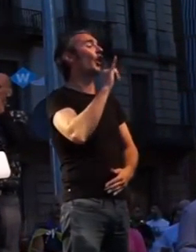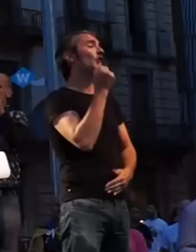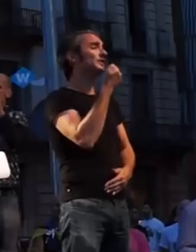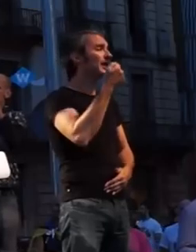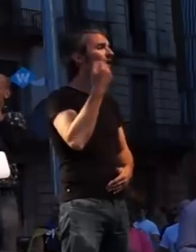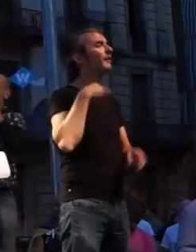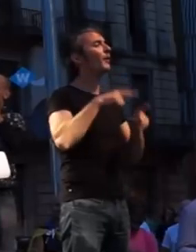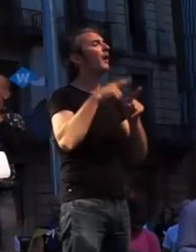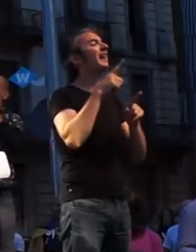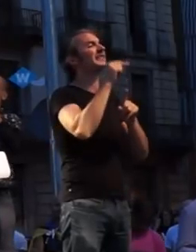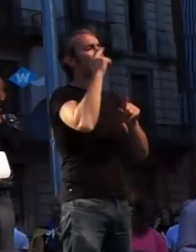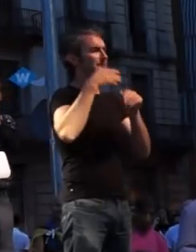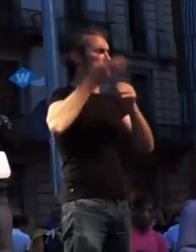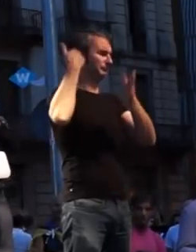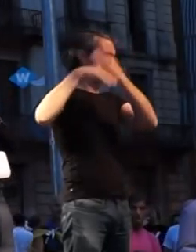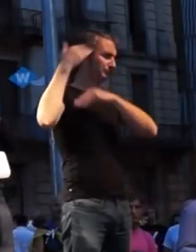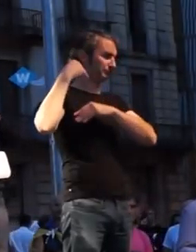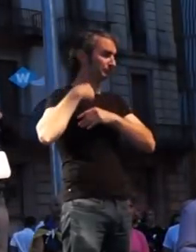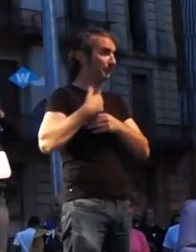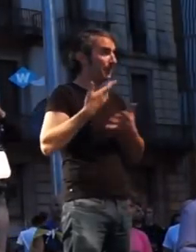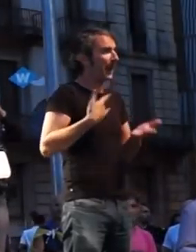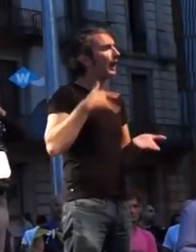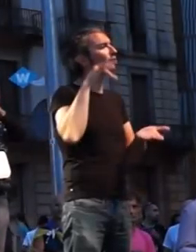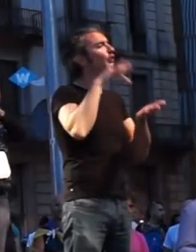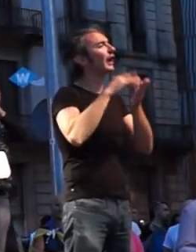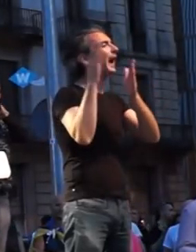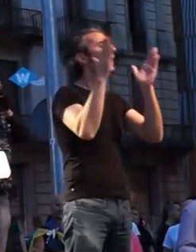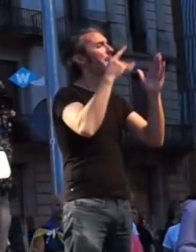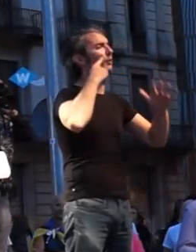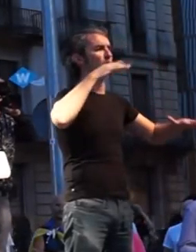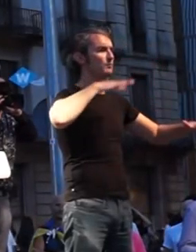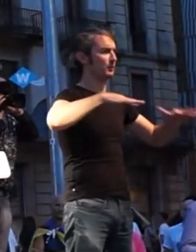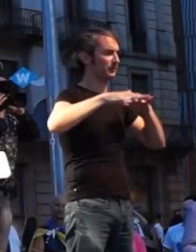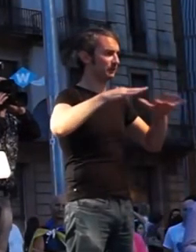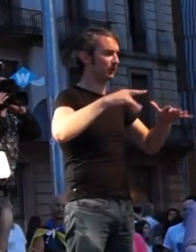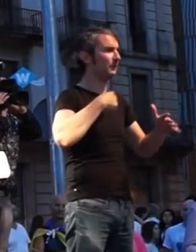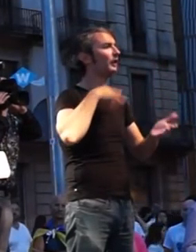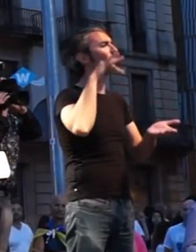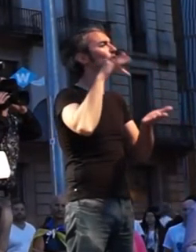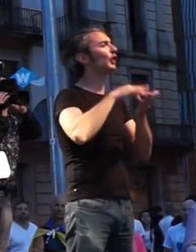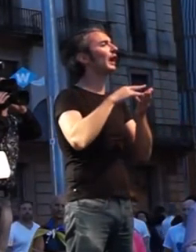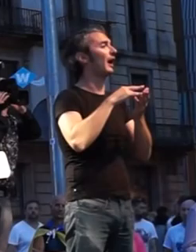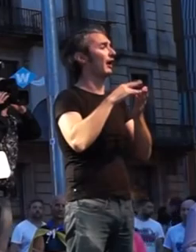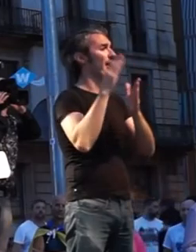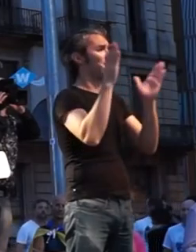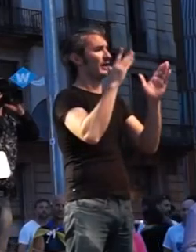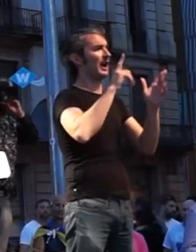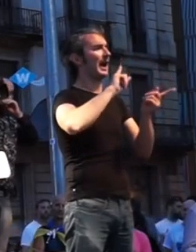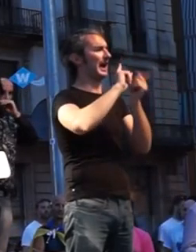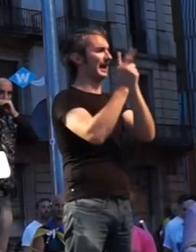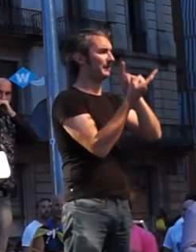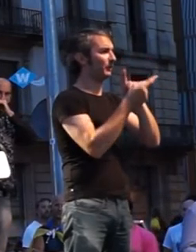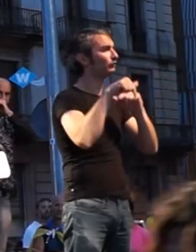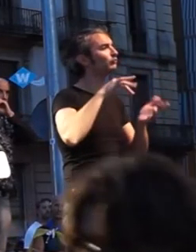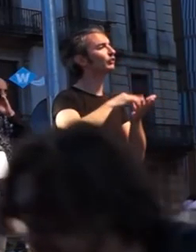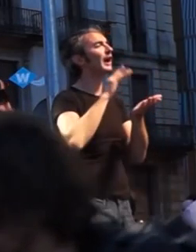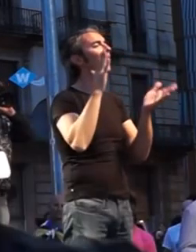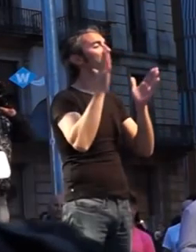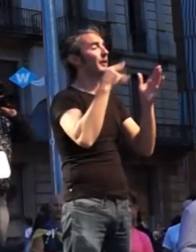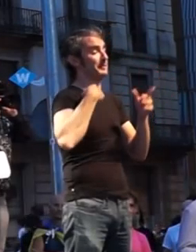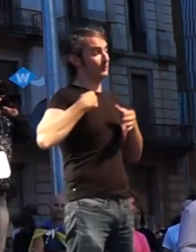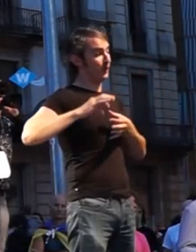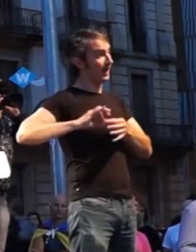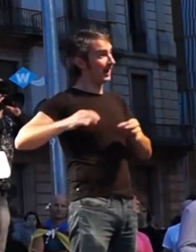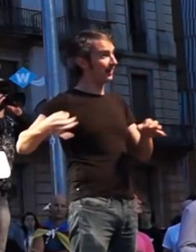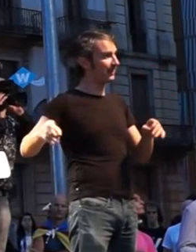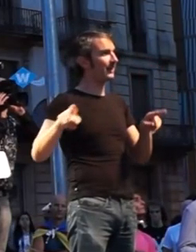més vigent ara que mai. Estem en èpoques de mobilització, en èpoques de canvi. Estem en èpoques on aquestes cadenes,